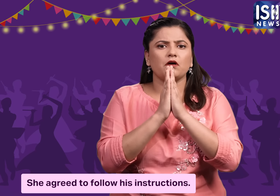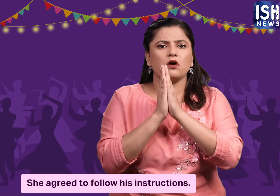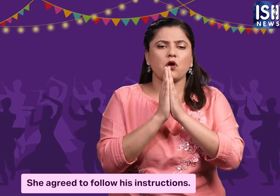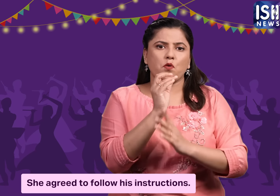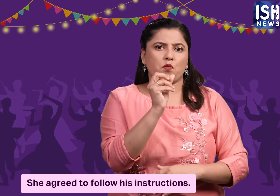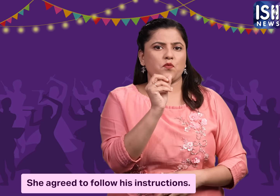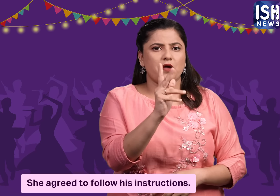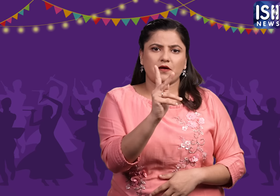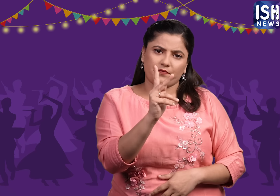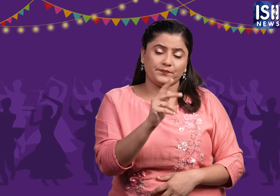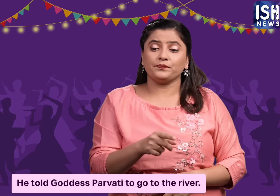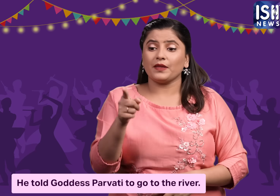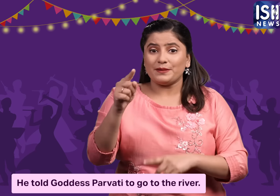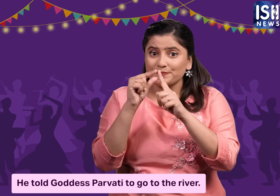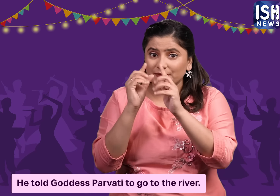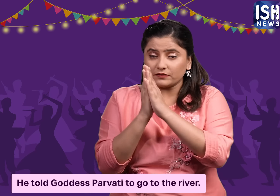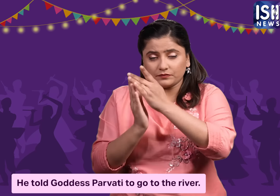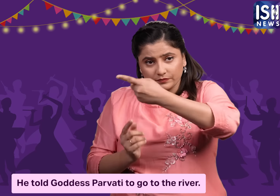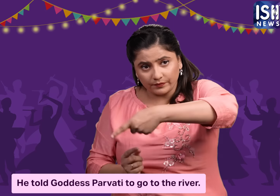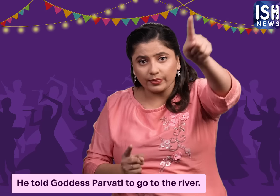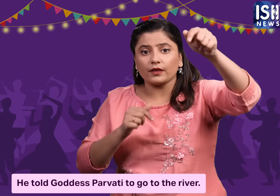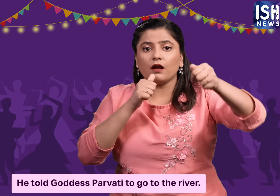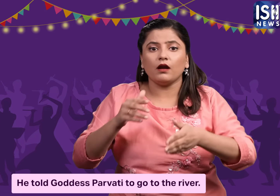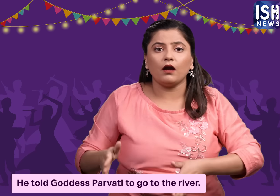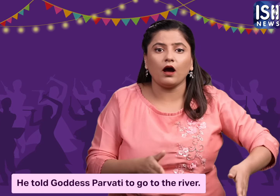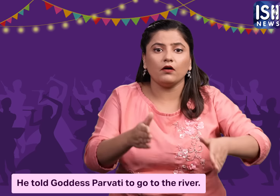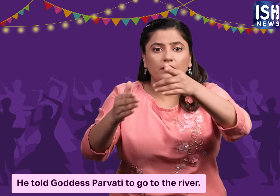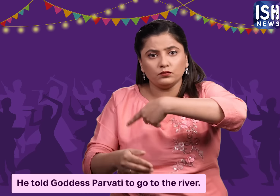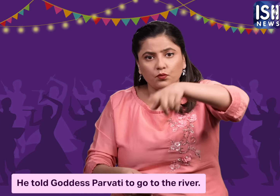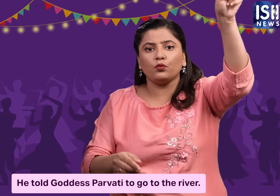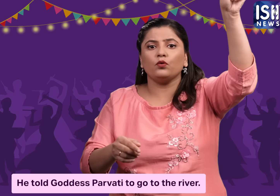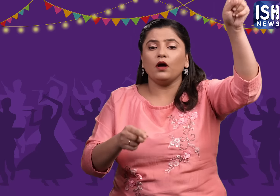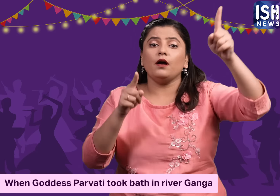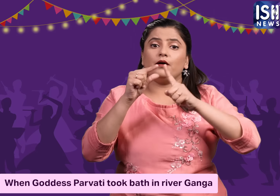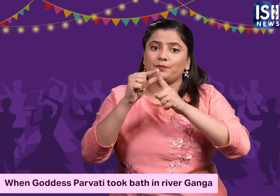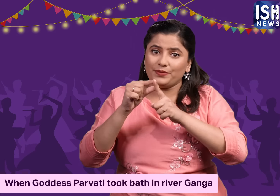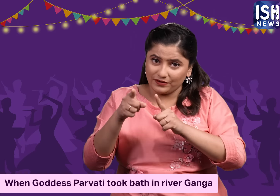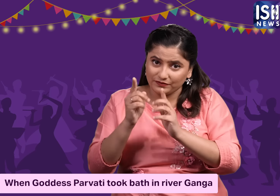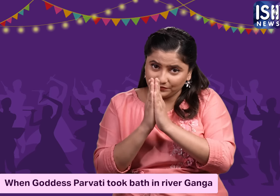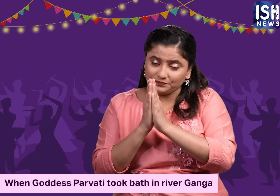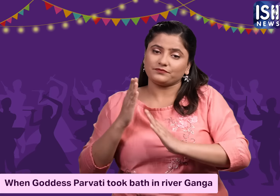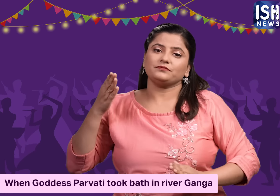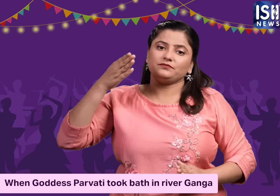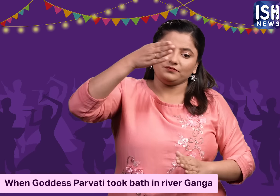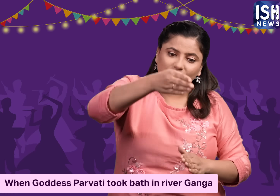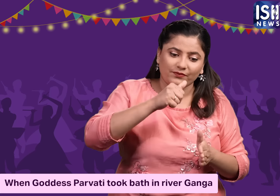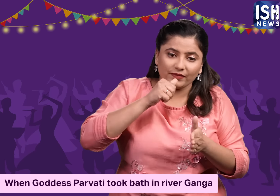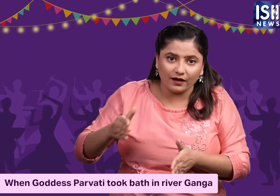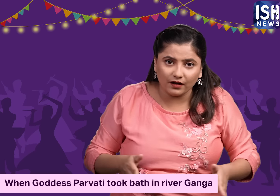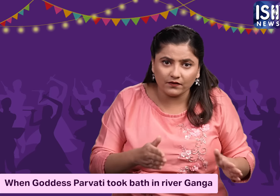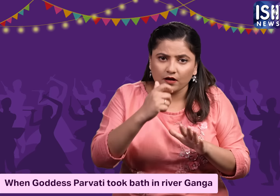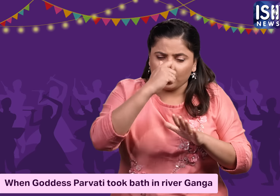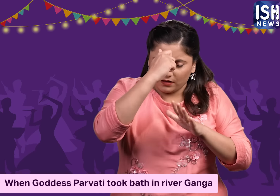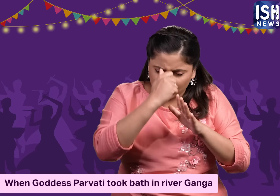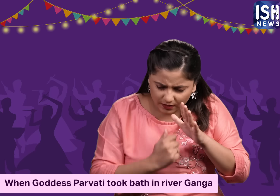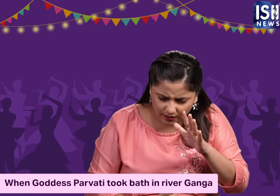वह उनके निर्देशों का पालन करने के लिए सहमत हो गई। उन्होंने देवी पार्वती को नदी पर जाने के लिए कहा। जब देवी पार्वती ने गंगा नदी